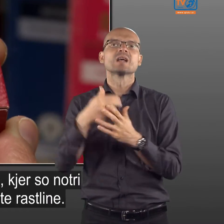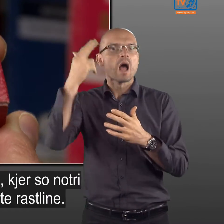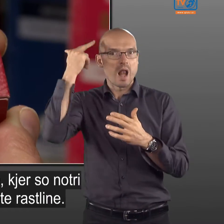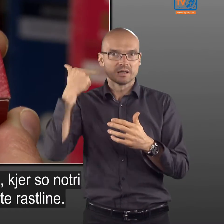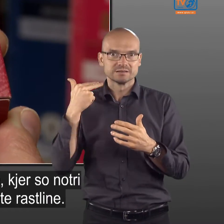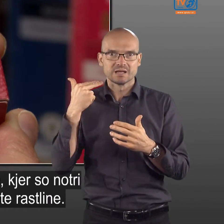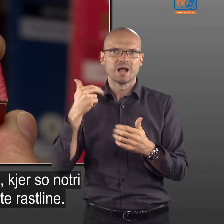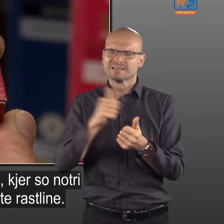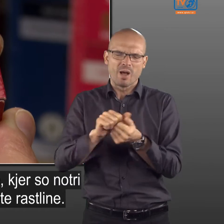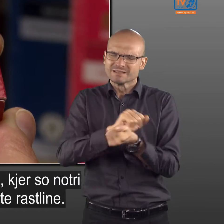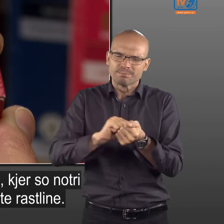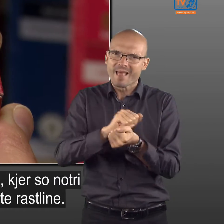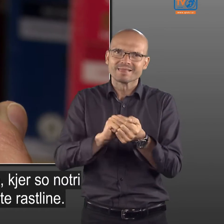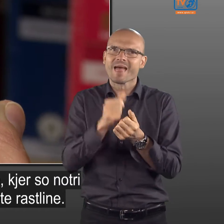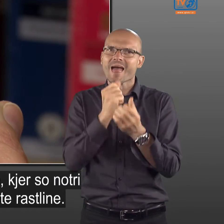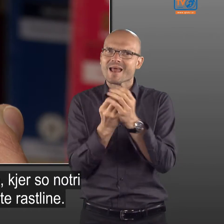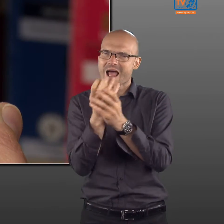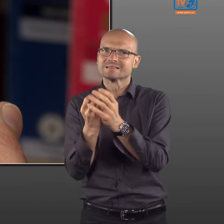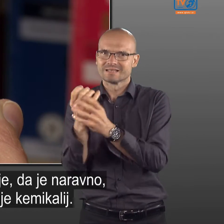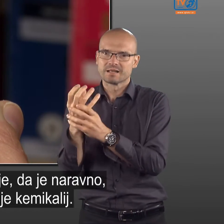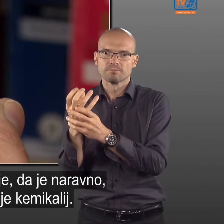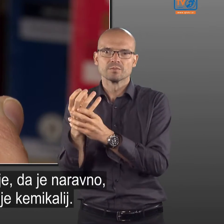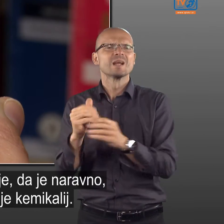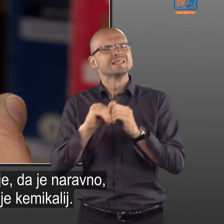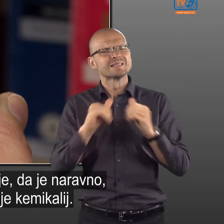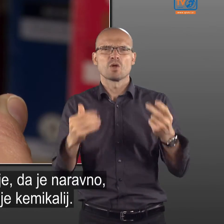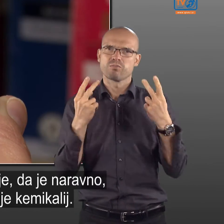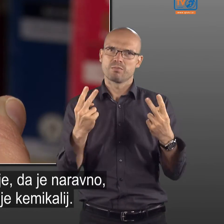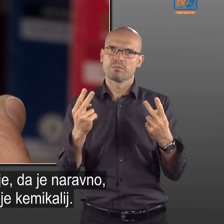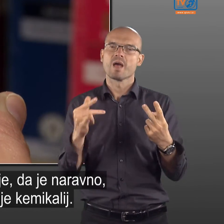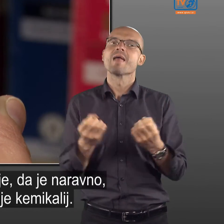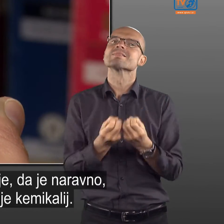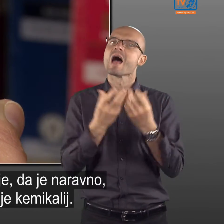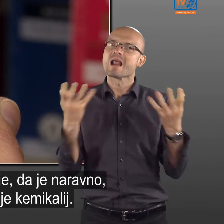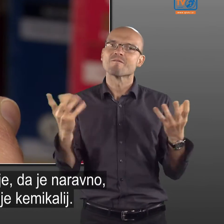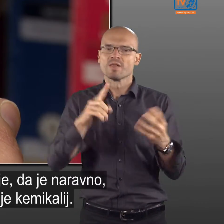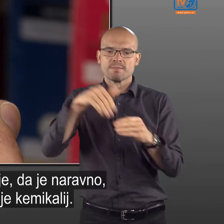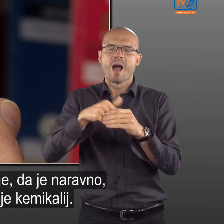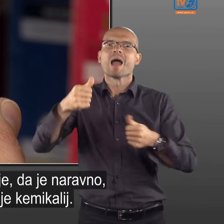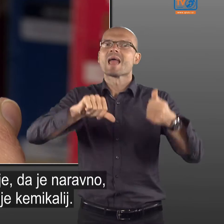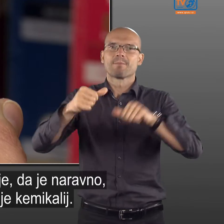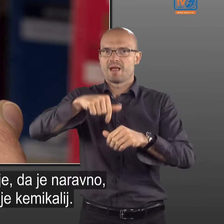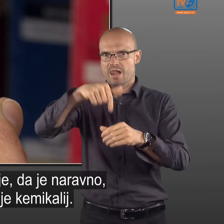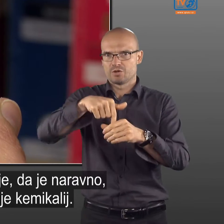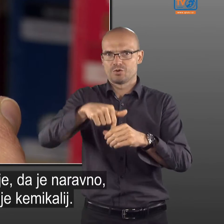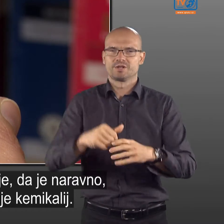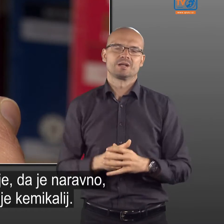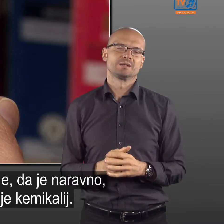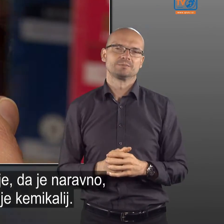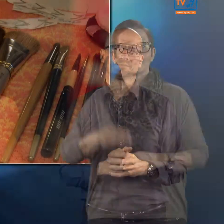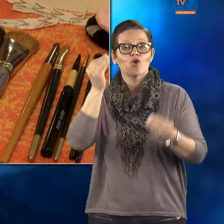so samo zmlete rastline noter. Pomembno nam je, da je naravno, da ne vsebuje kemikalij.